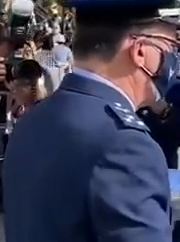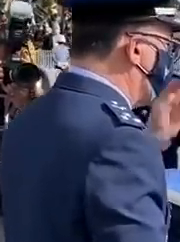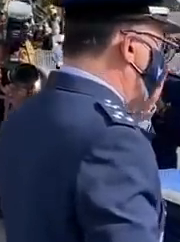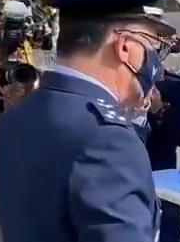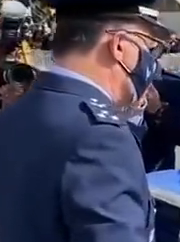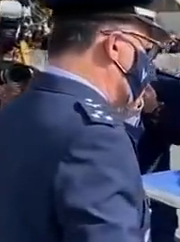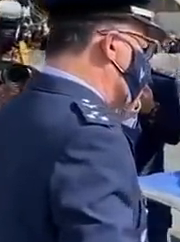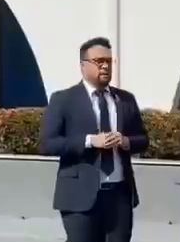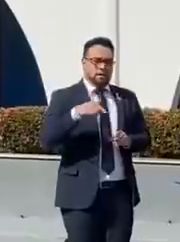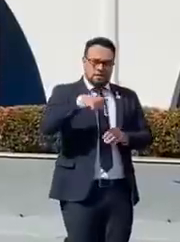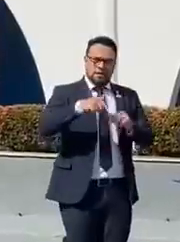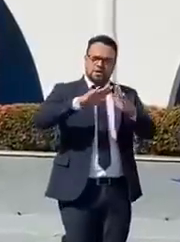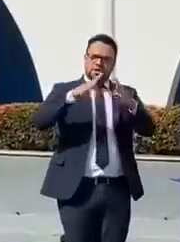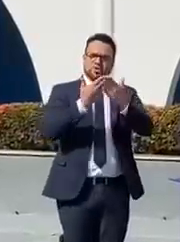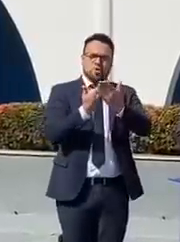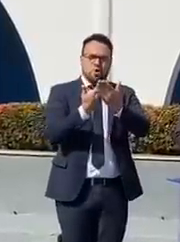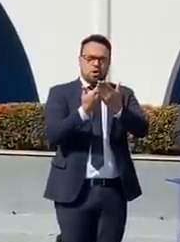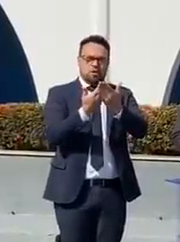Essa escola, para mim, é um marco.